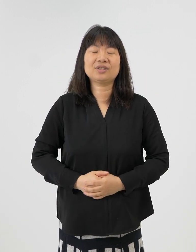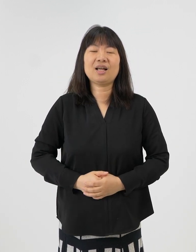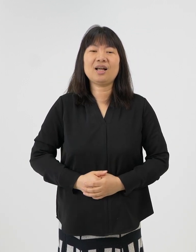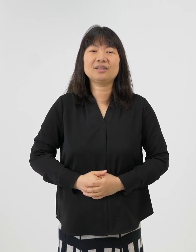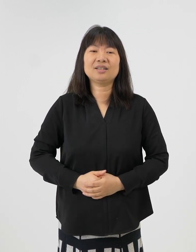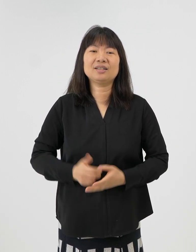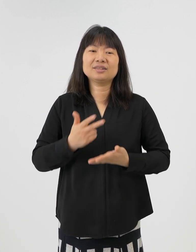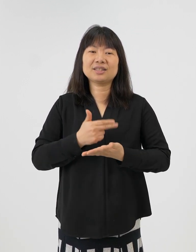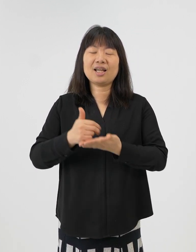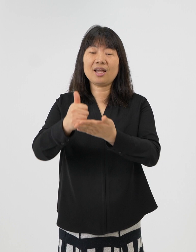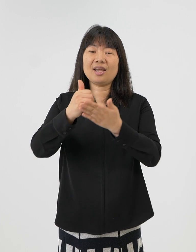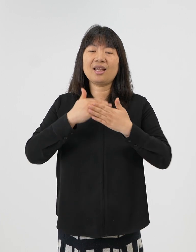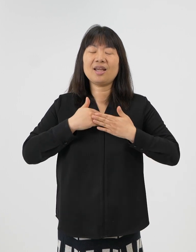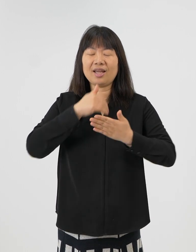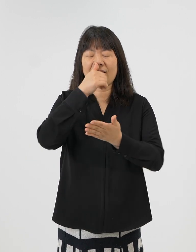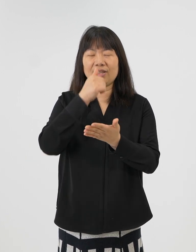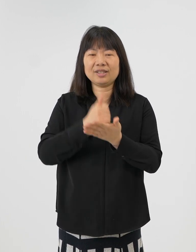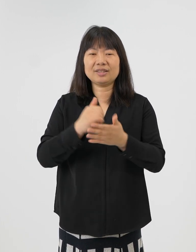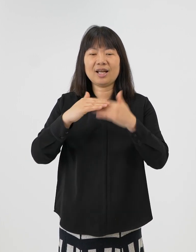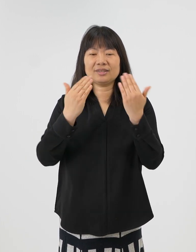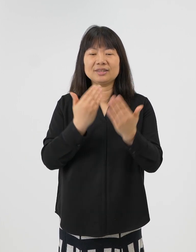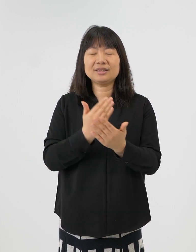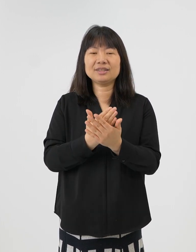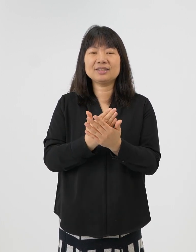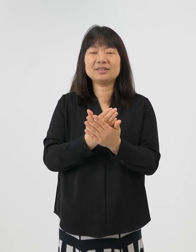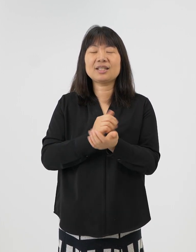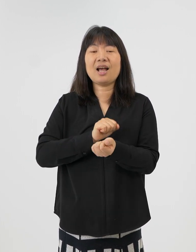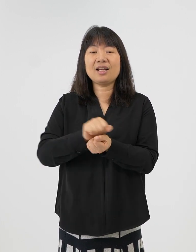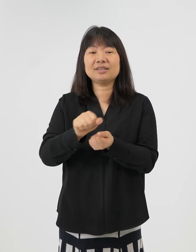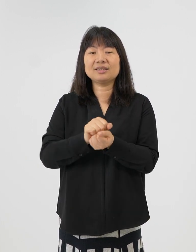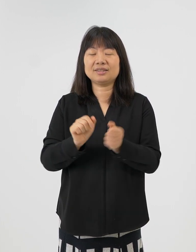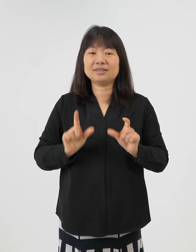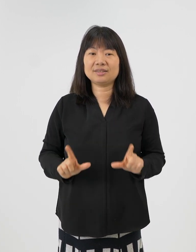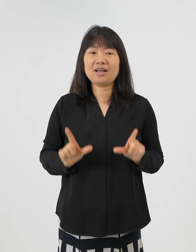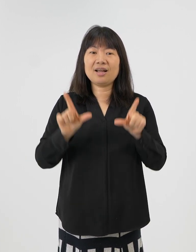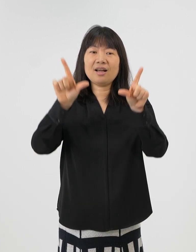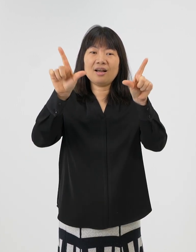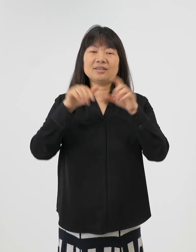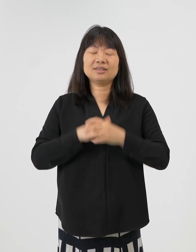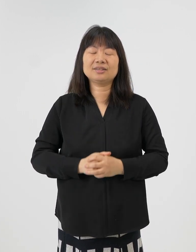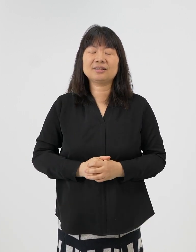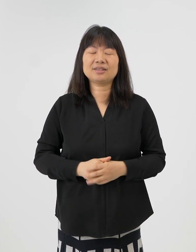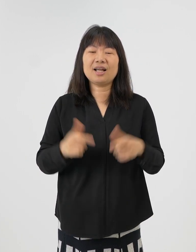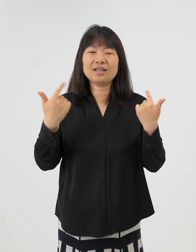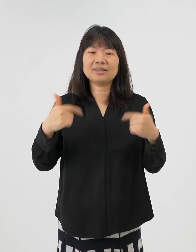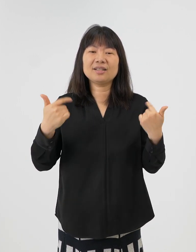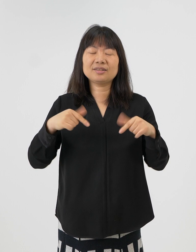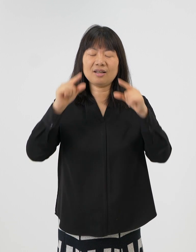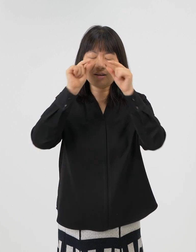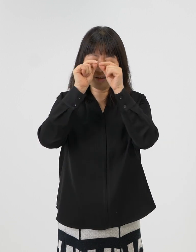주 나의 죄 다 씻은 날 늘